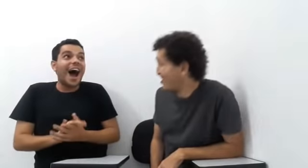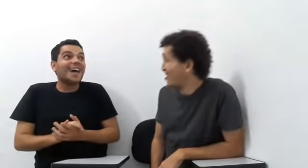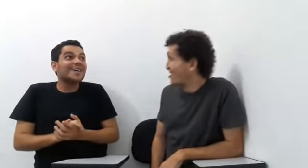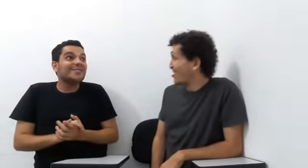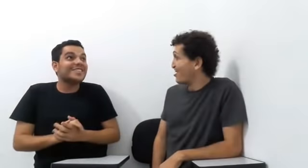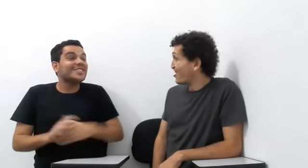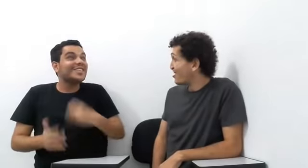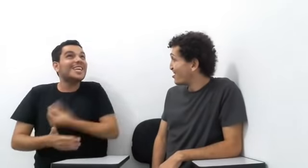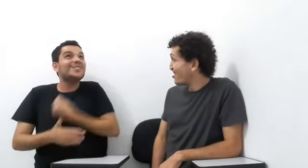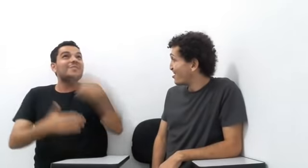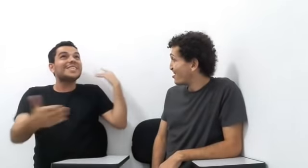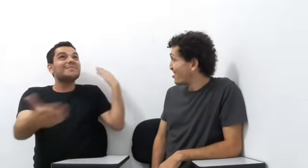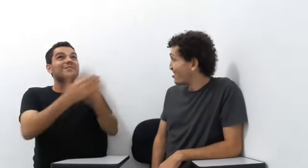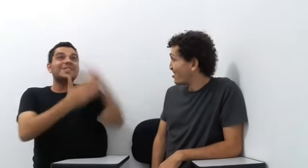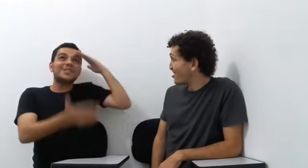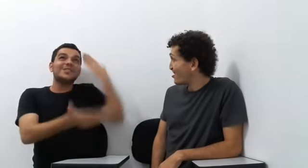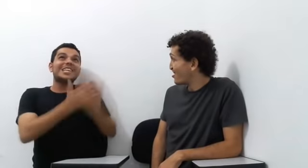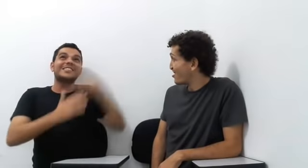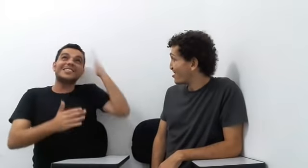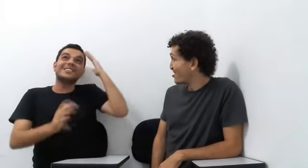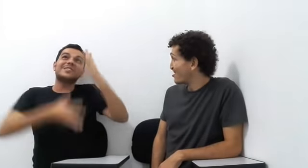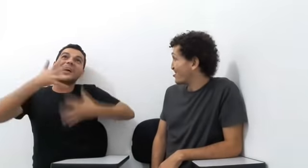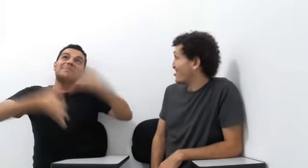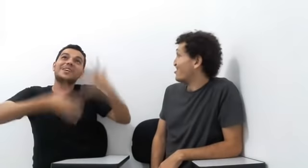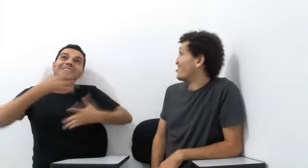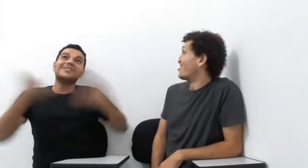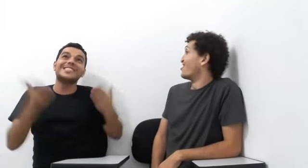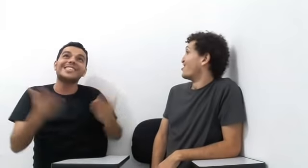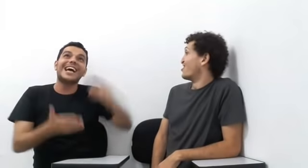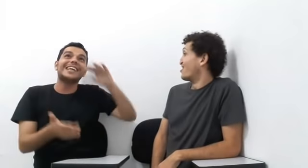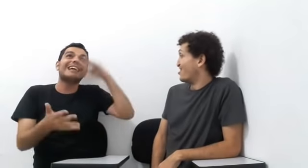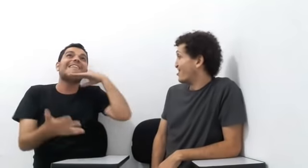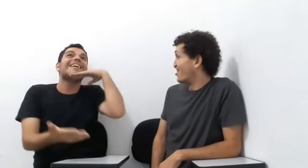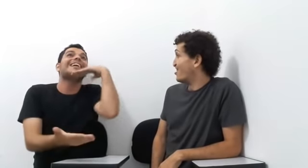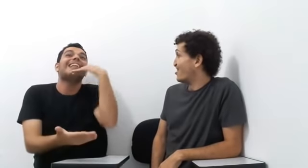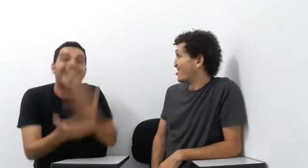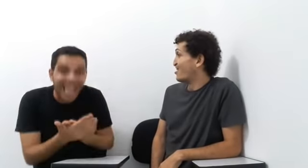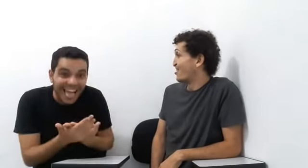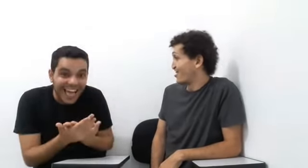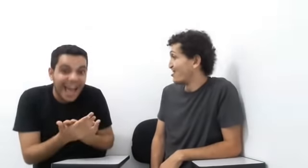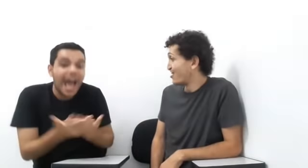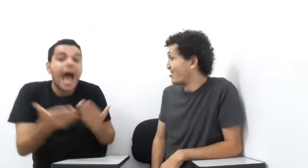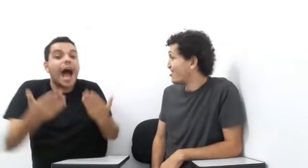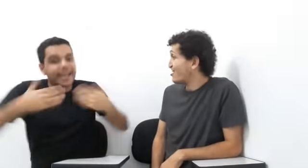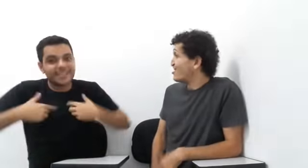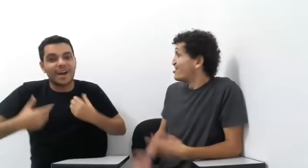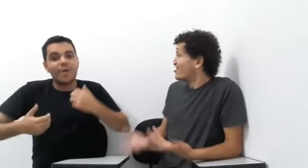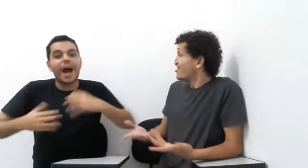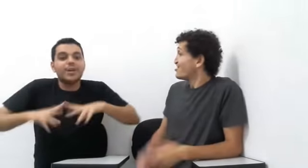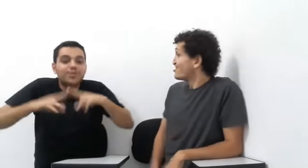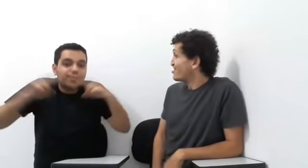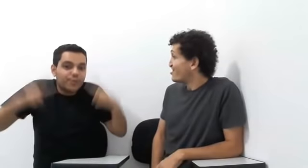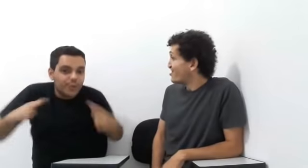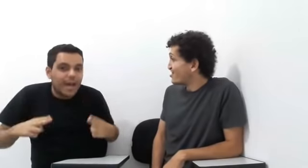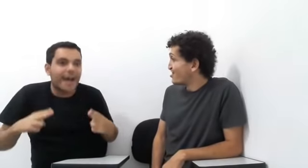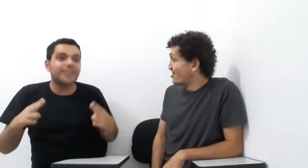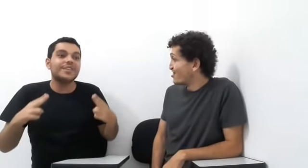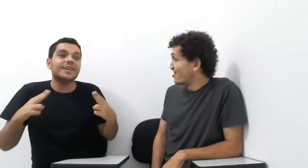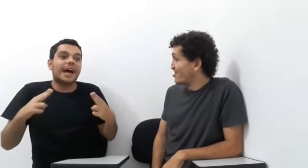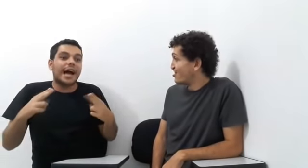eu falei assim, gente, eu passei minha vida toda acreditando que eu sabia língua de sinais e agora? Aí eu tive humildade, aí eu